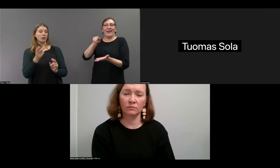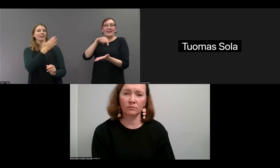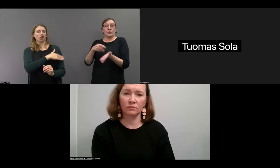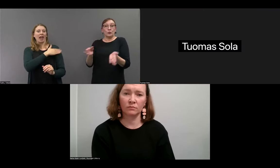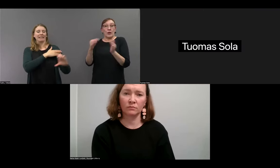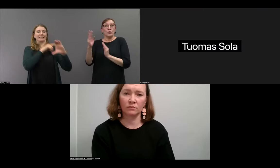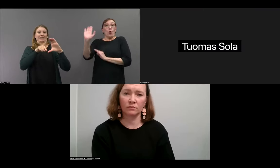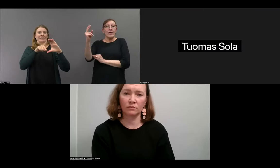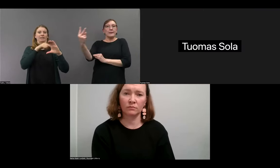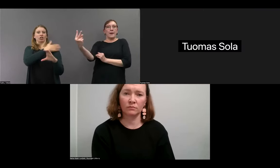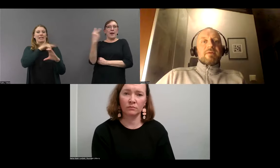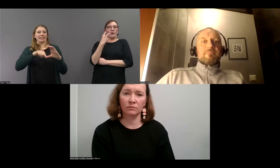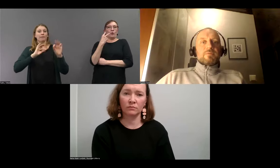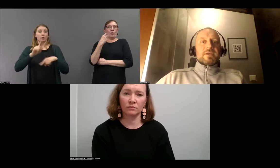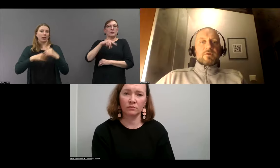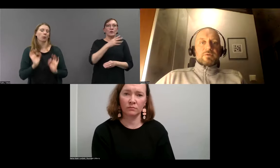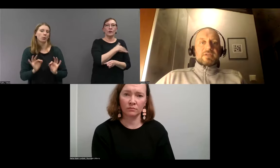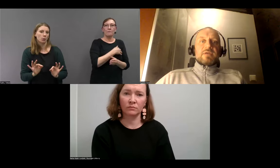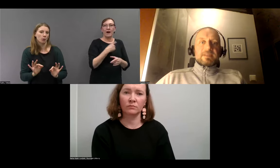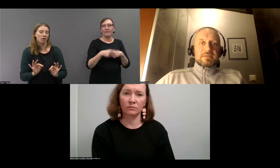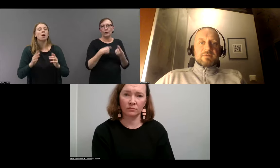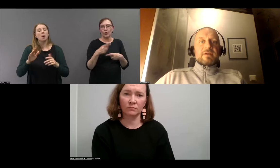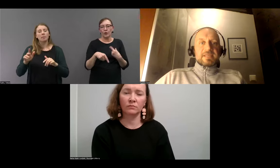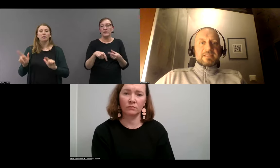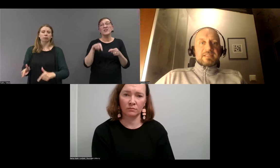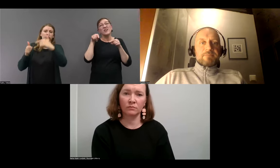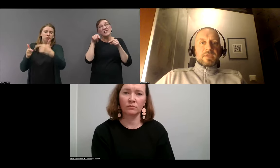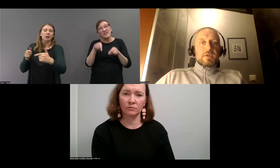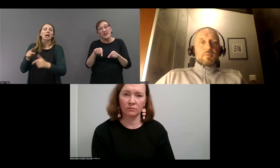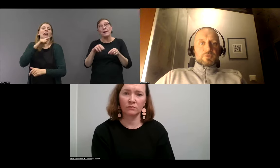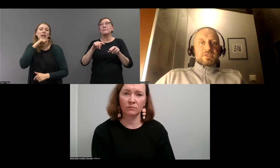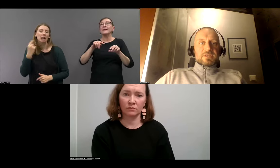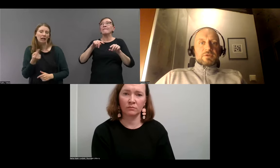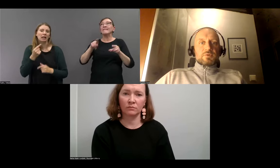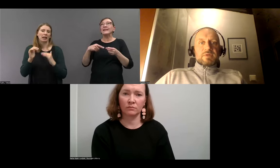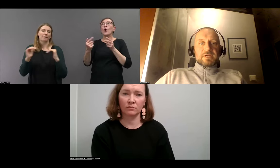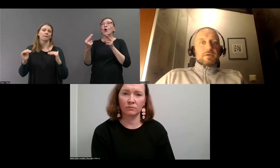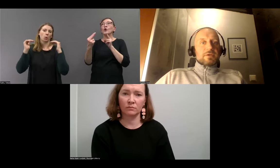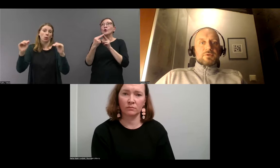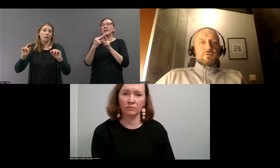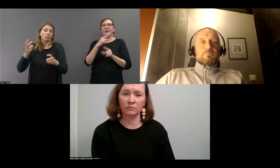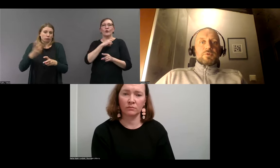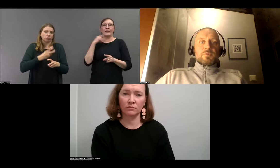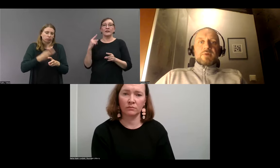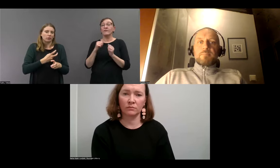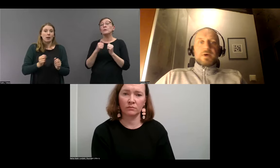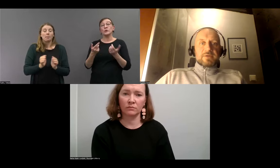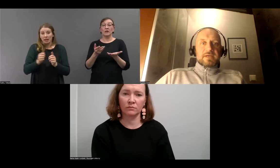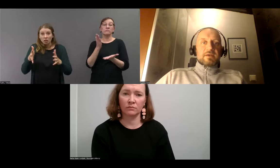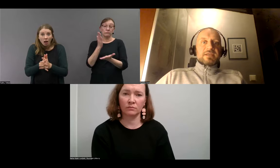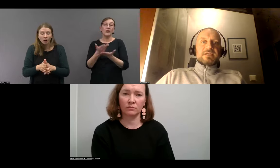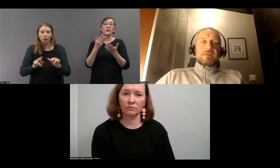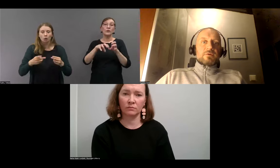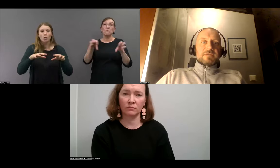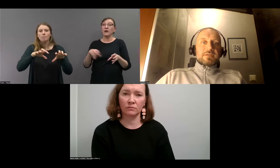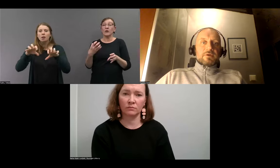Ja siihen ehkä tämä videokontakti oli tavallaan riittävä. Mutta kuten sanottua, niin markkinoilta löytyy nykyään paljon